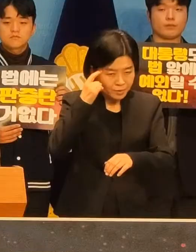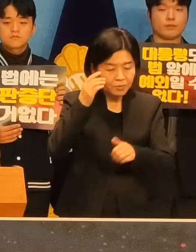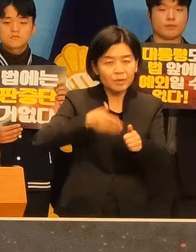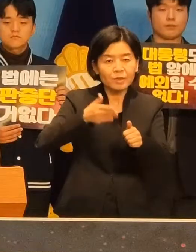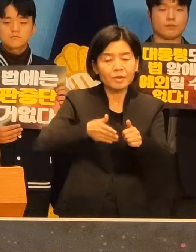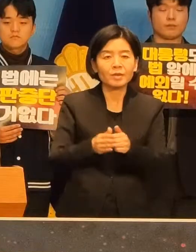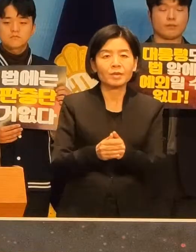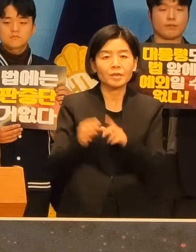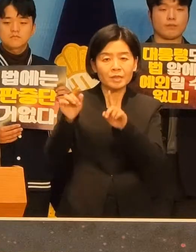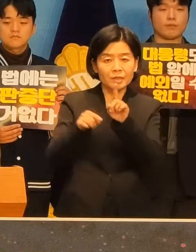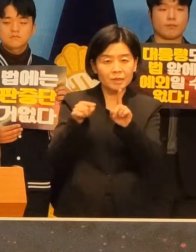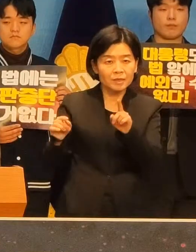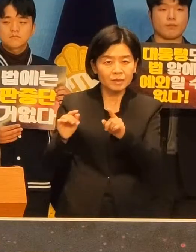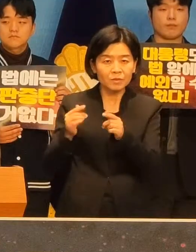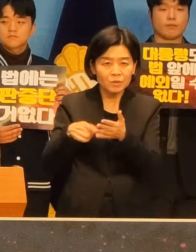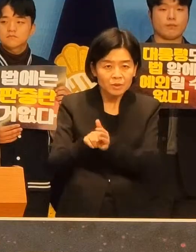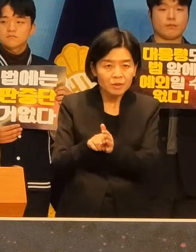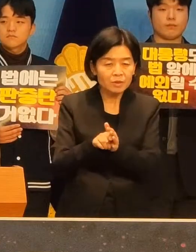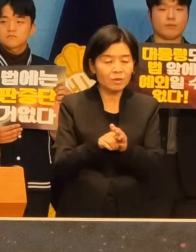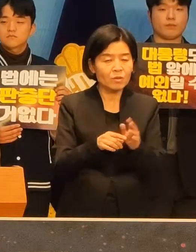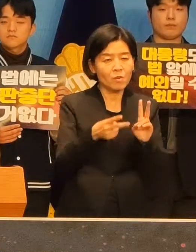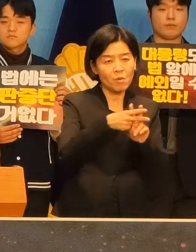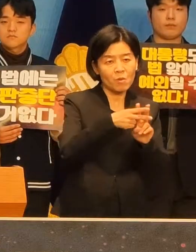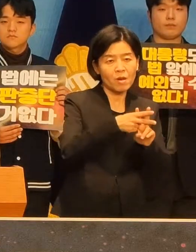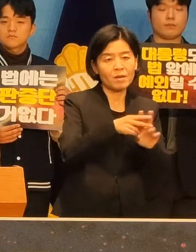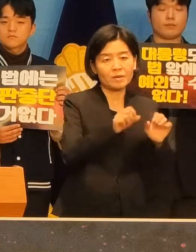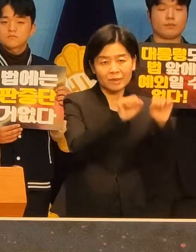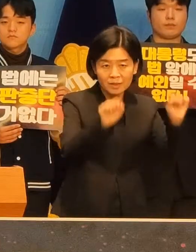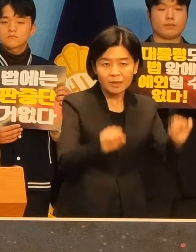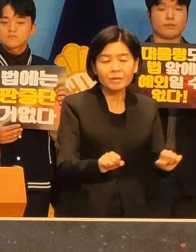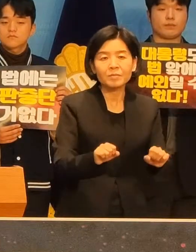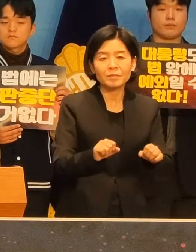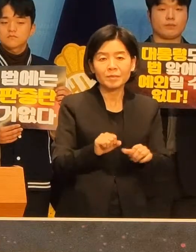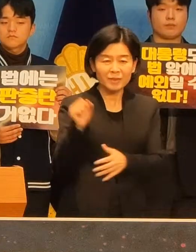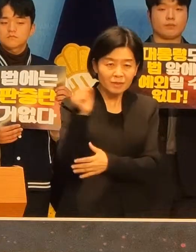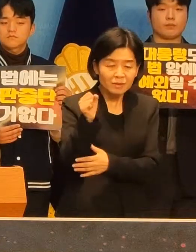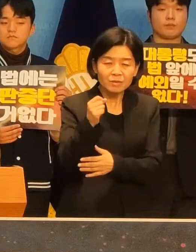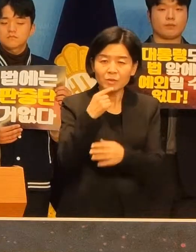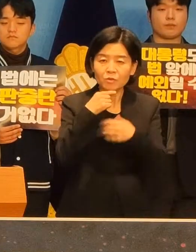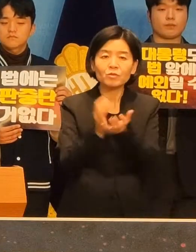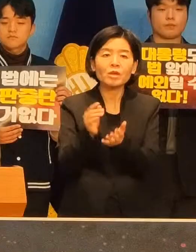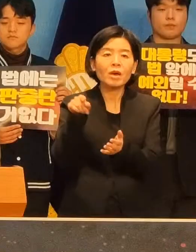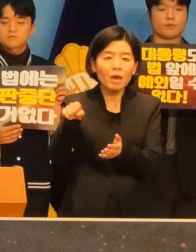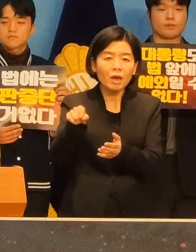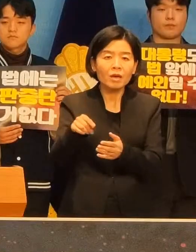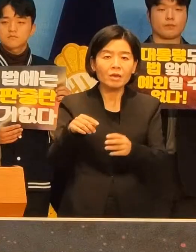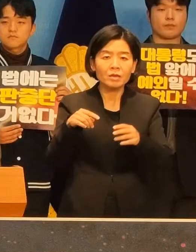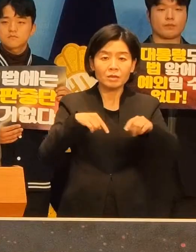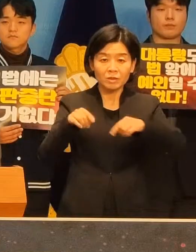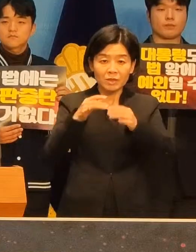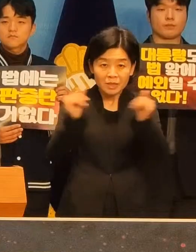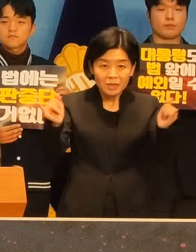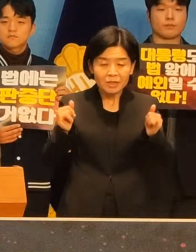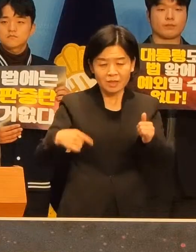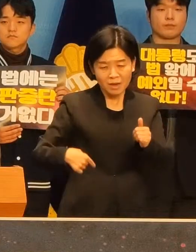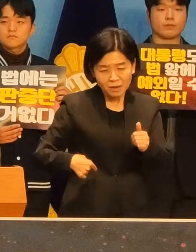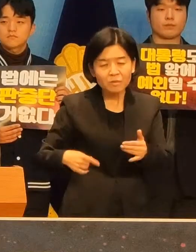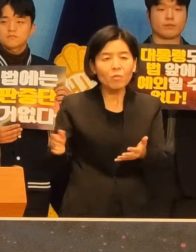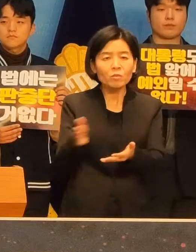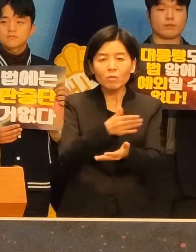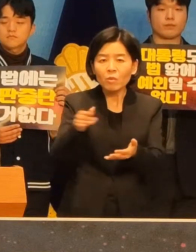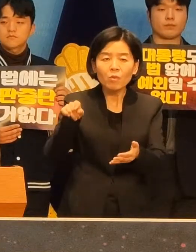1인을 위해 공화정의 시스템을 송두리째 흔드는 지금 민주당의 정치인 단 한 명의 양심도 찾아볼 수